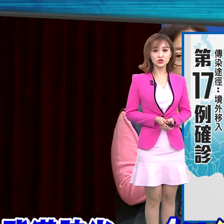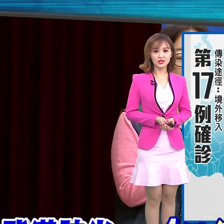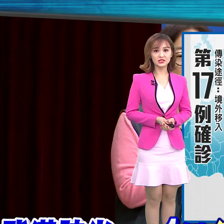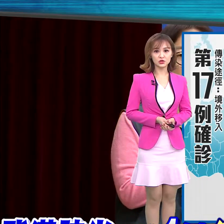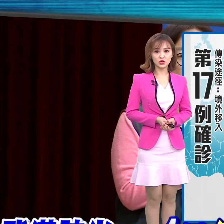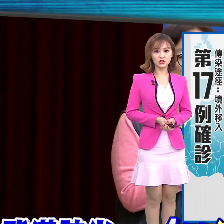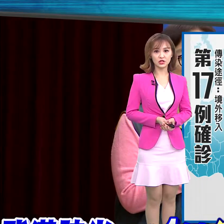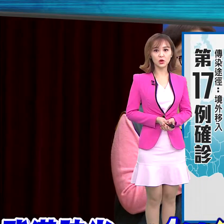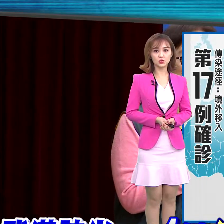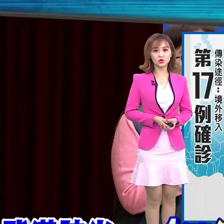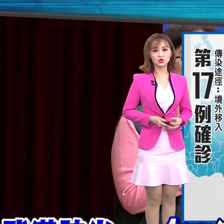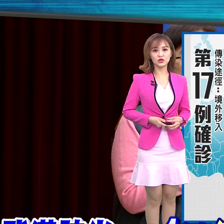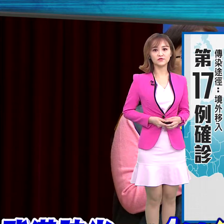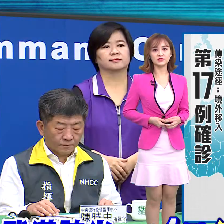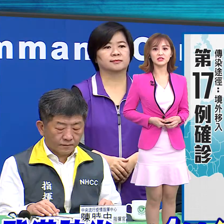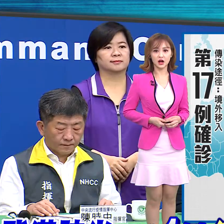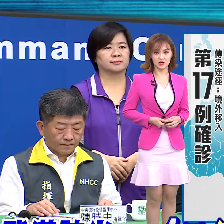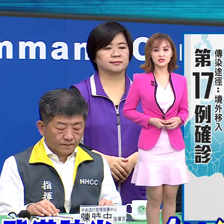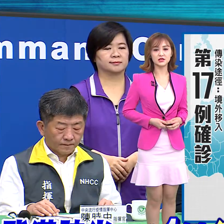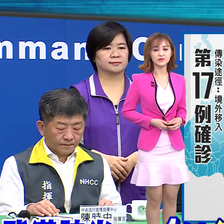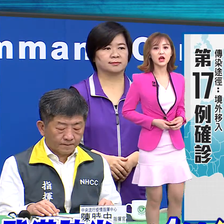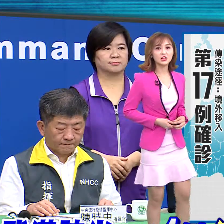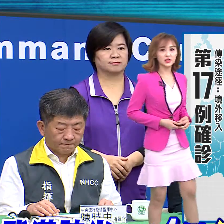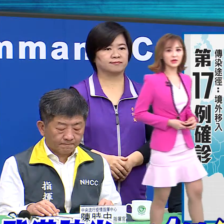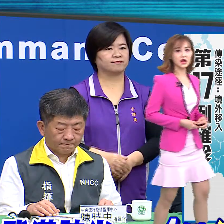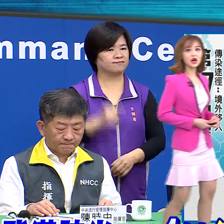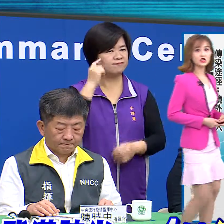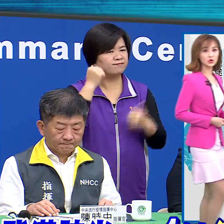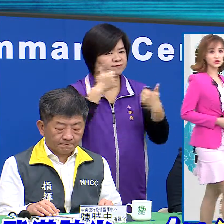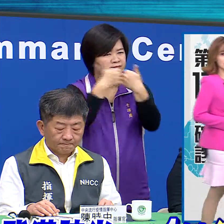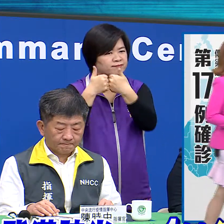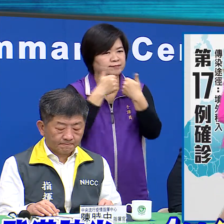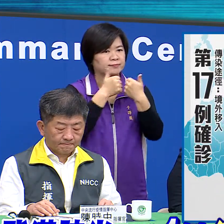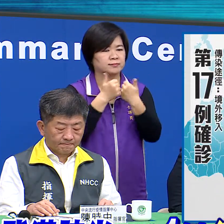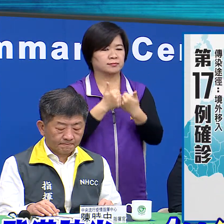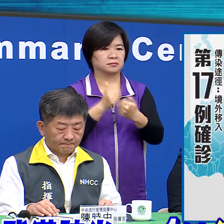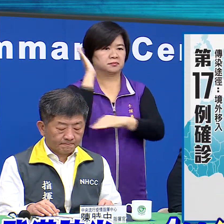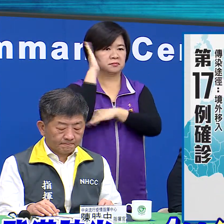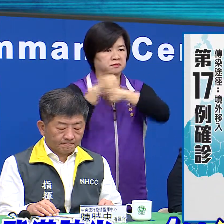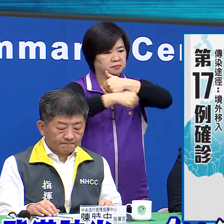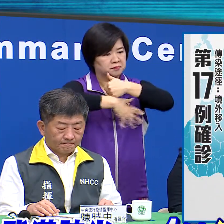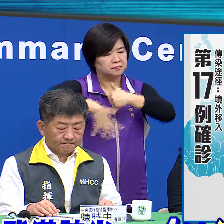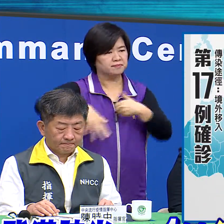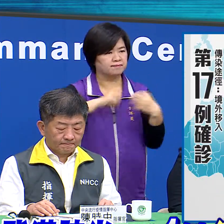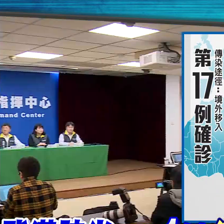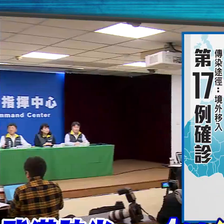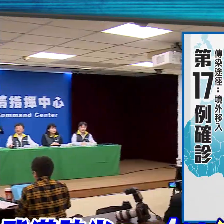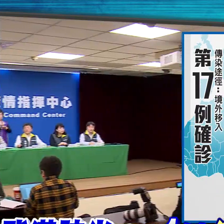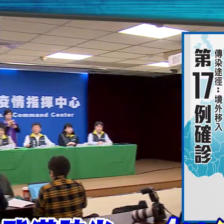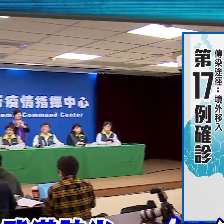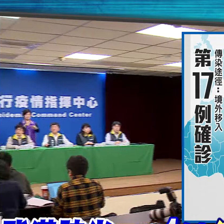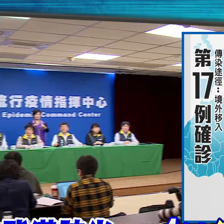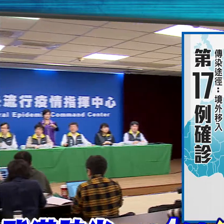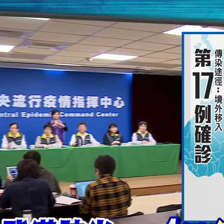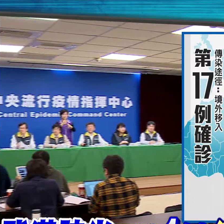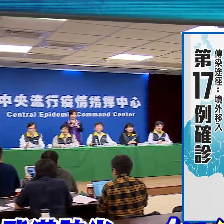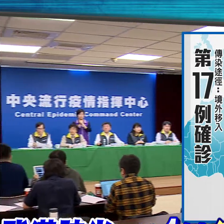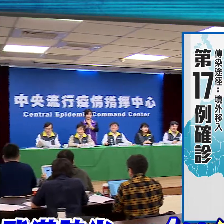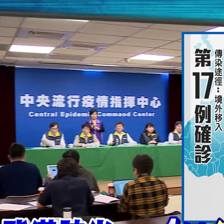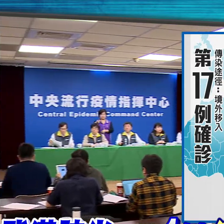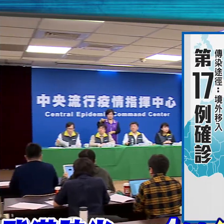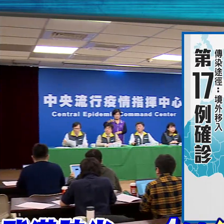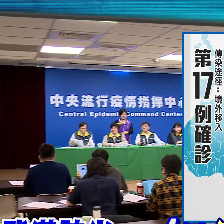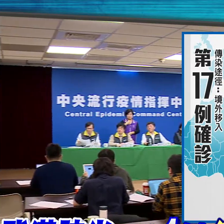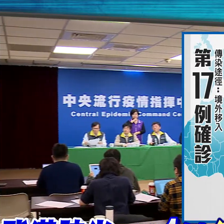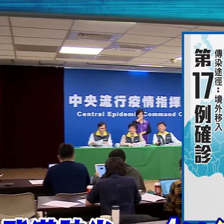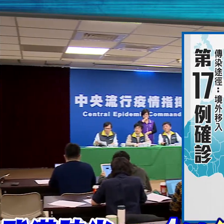由香港转机确诊的50多岁夫妻的儿子。这名20多岁的男子，他是1月22号到31号的时候跟父母